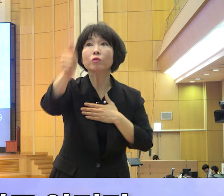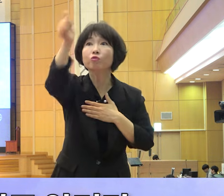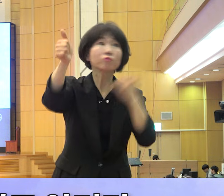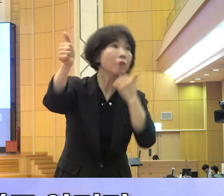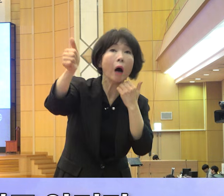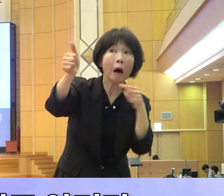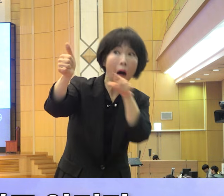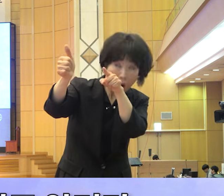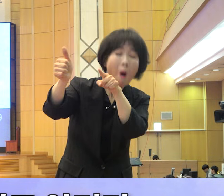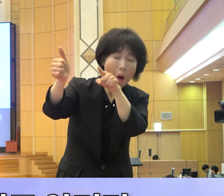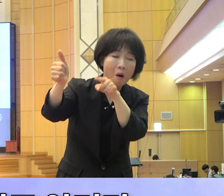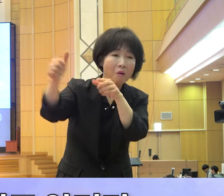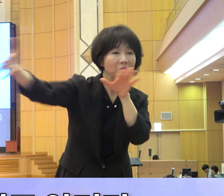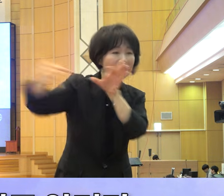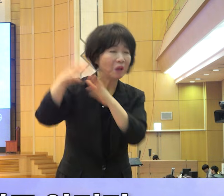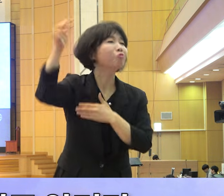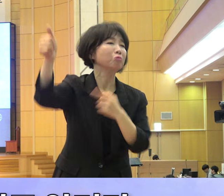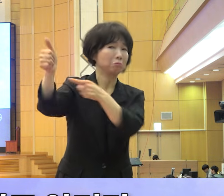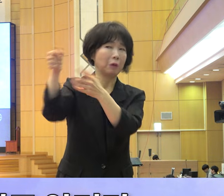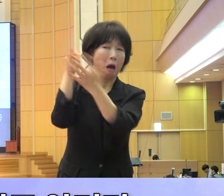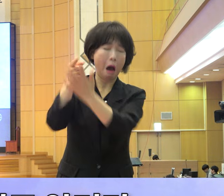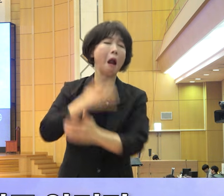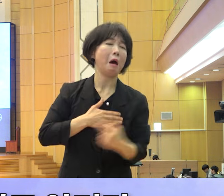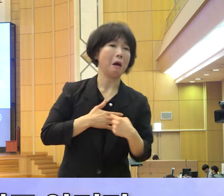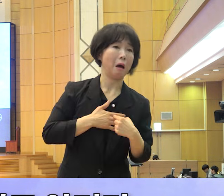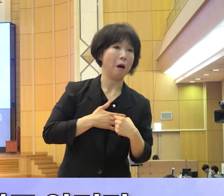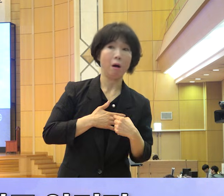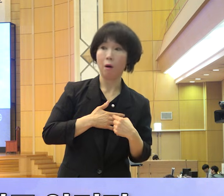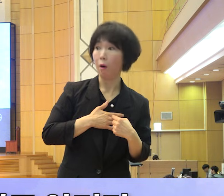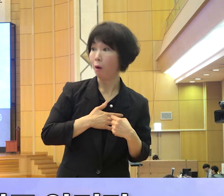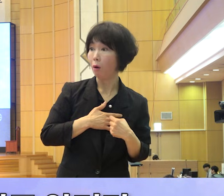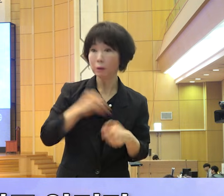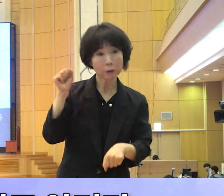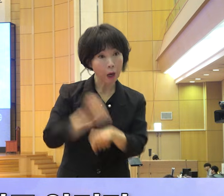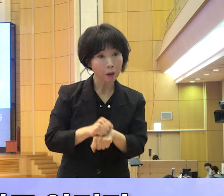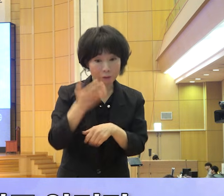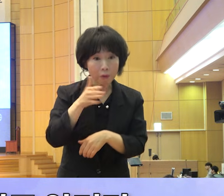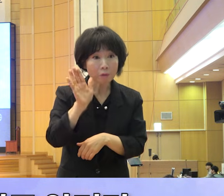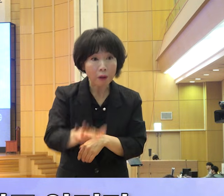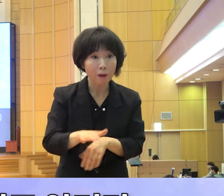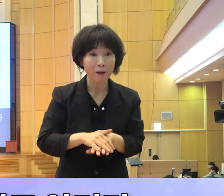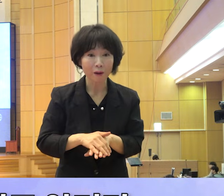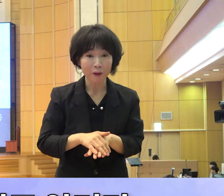자기가 지금 살고 있는 자기 말 구유를 알고 있는데,